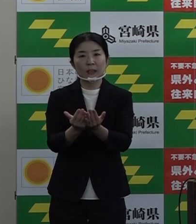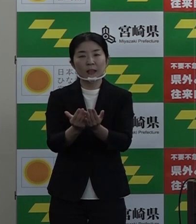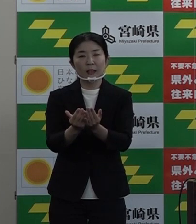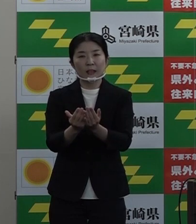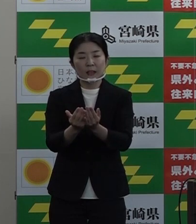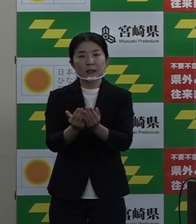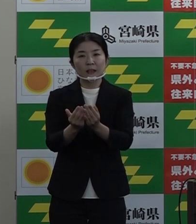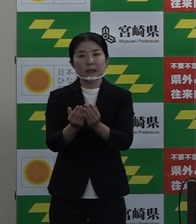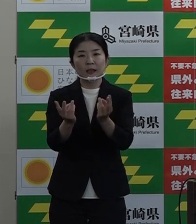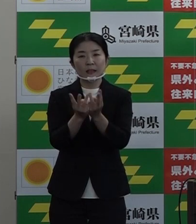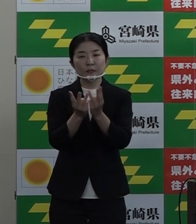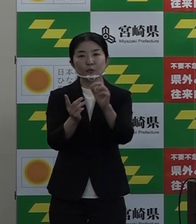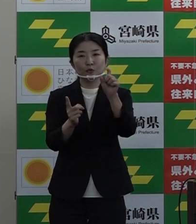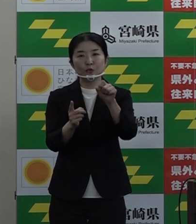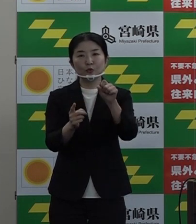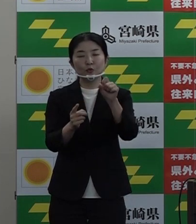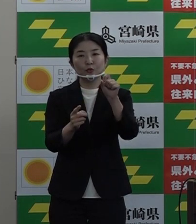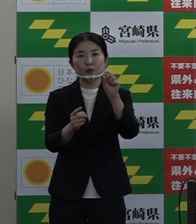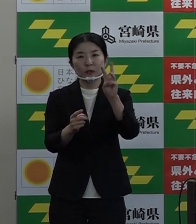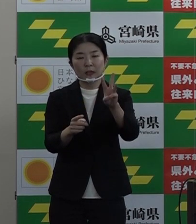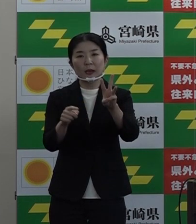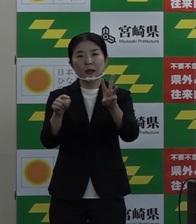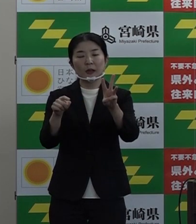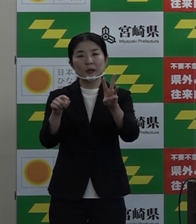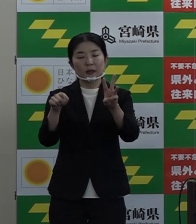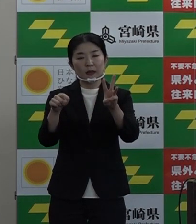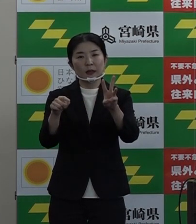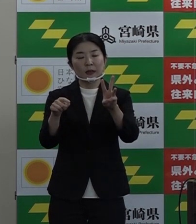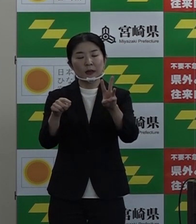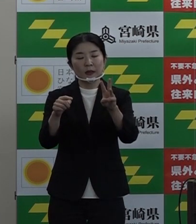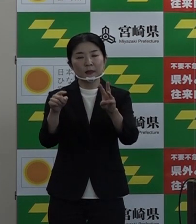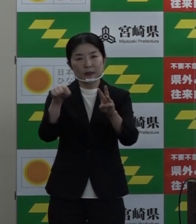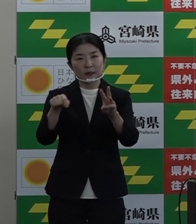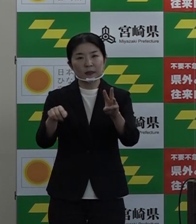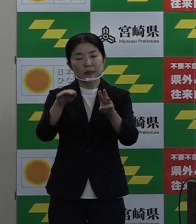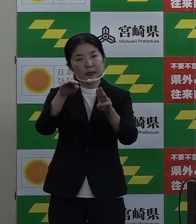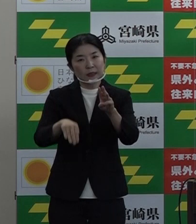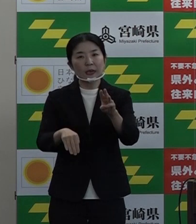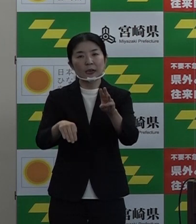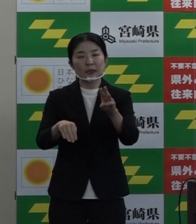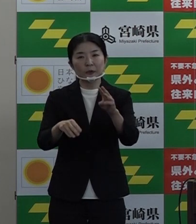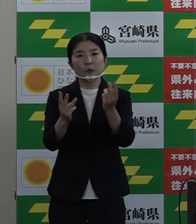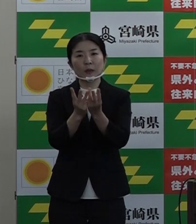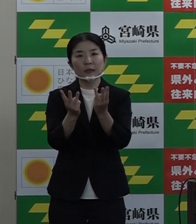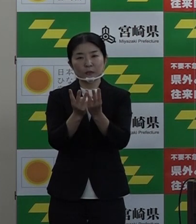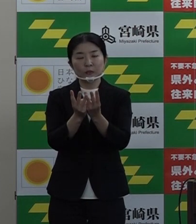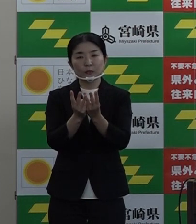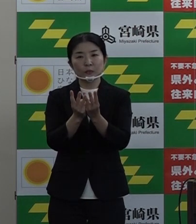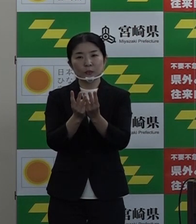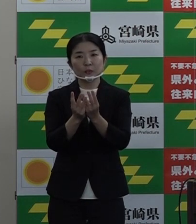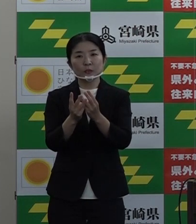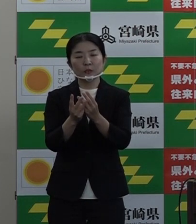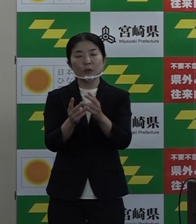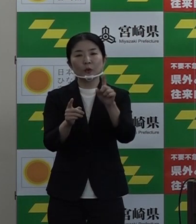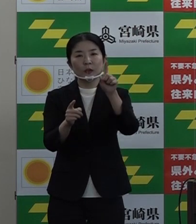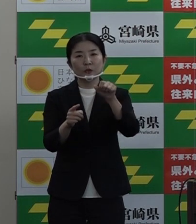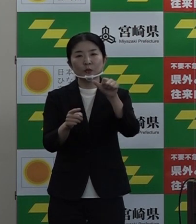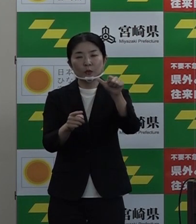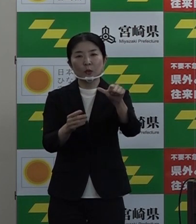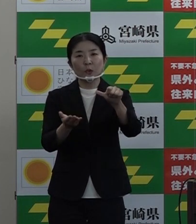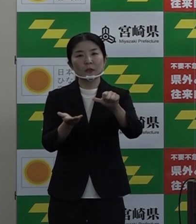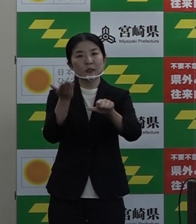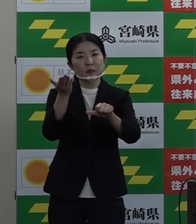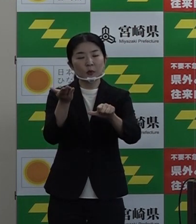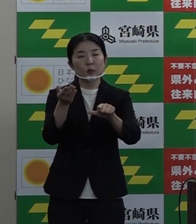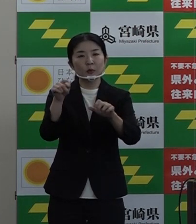13未満ですね、人口を10万人あたり、これまで15以上の時に、